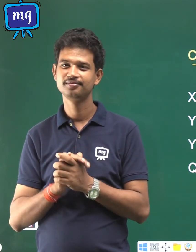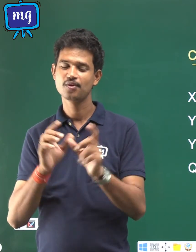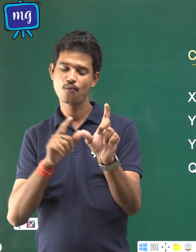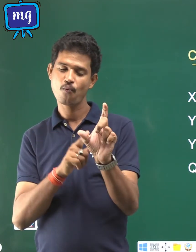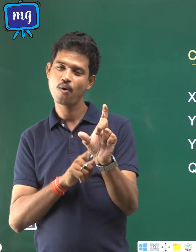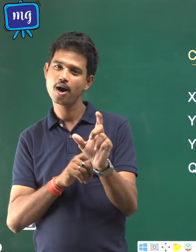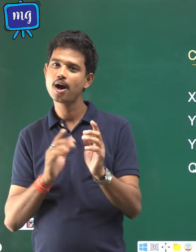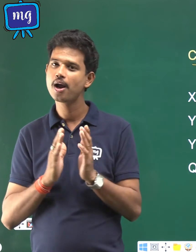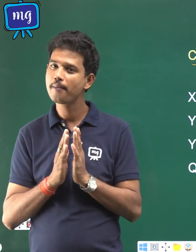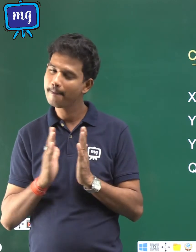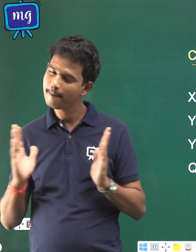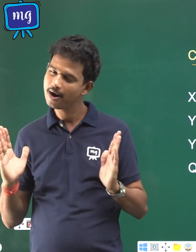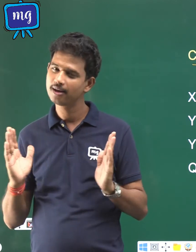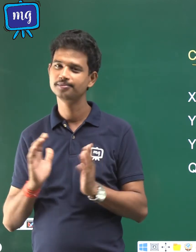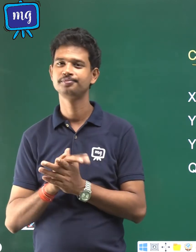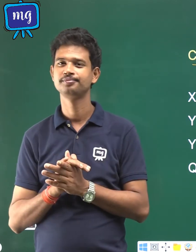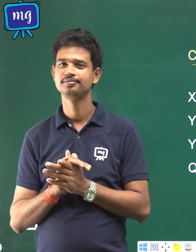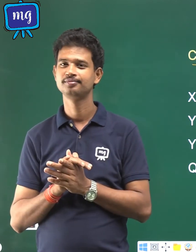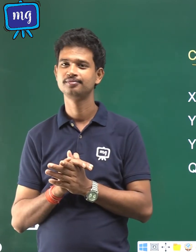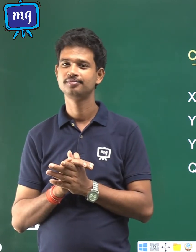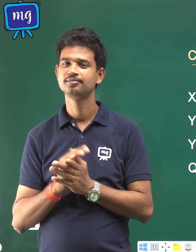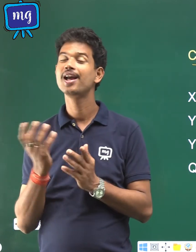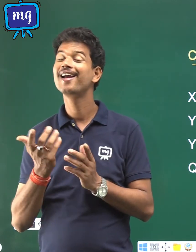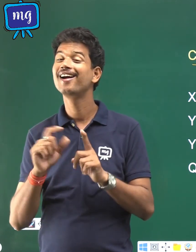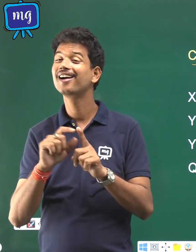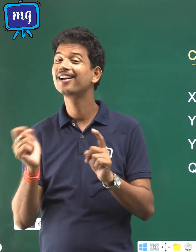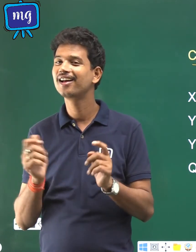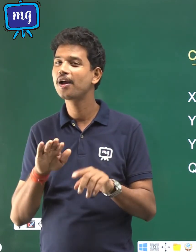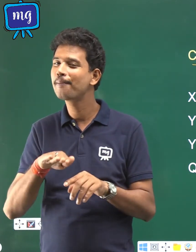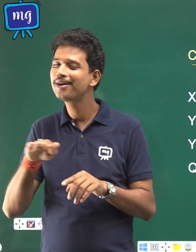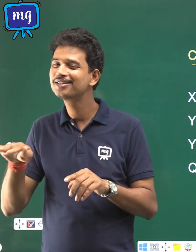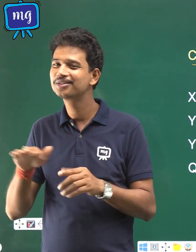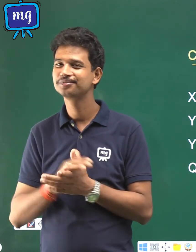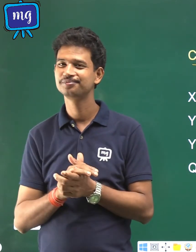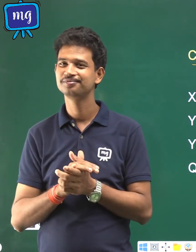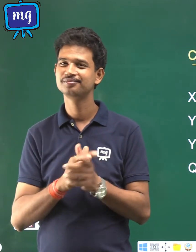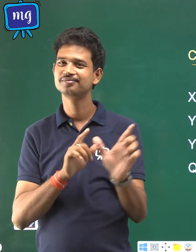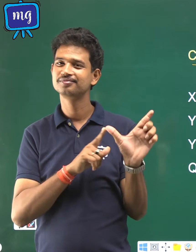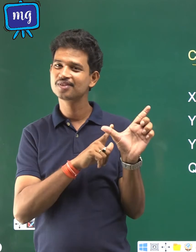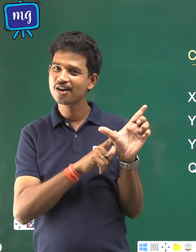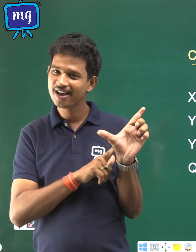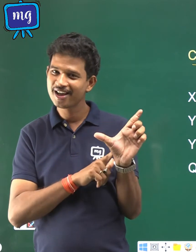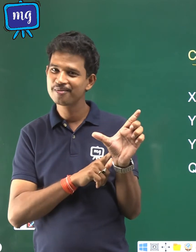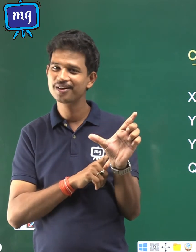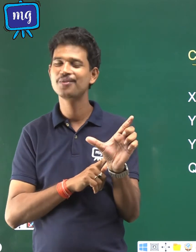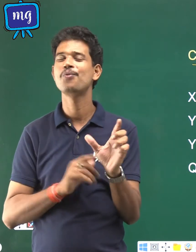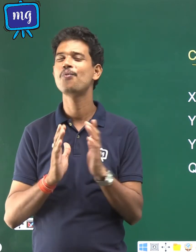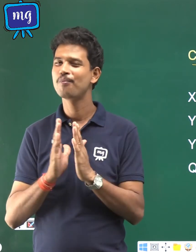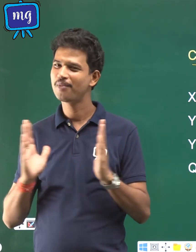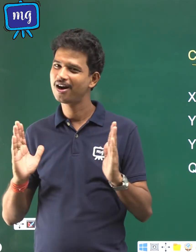कैपिटल Y। क्या करना है बच्चों? कैपिटल Y को हमें